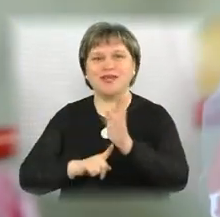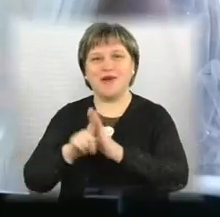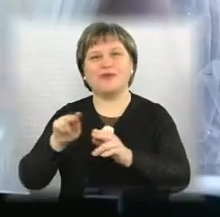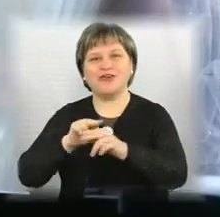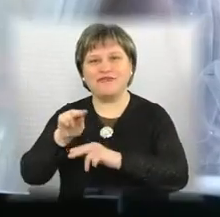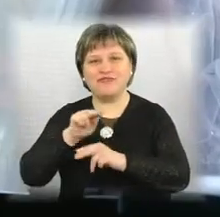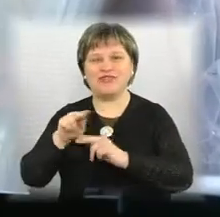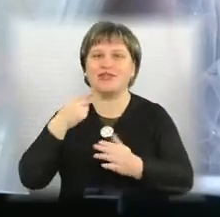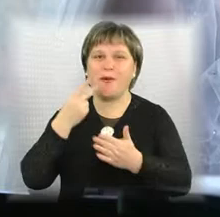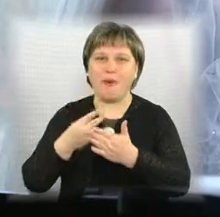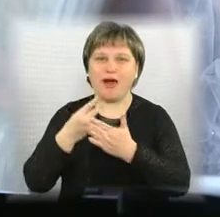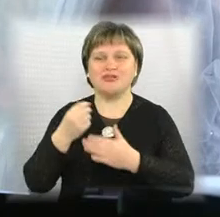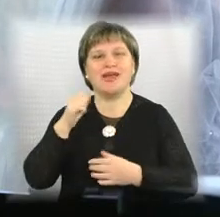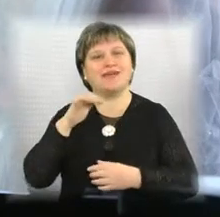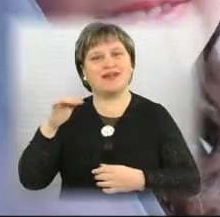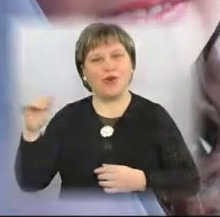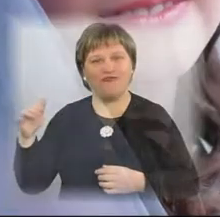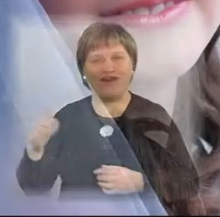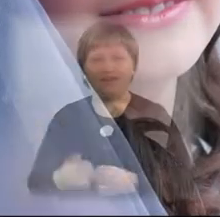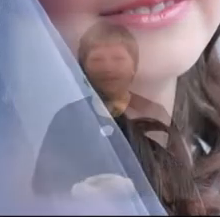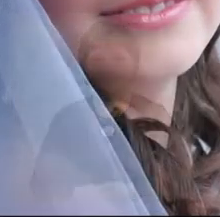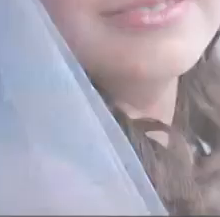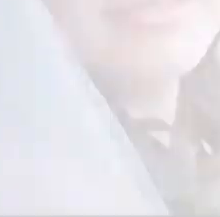усе показувати, дактилювати.